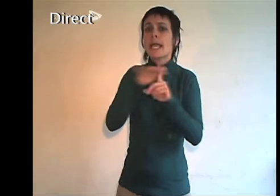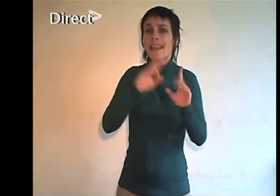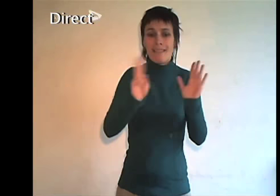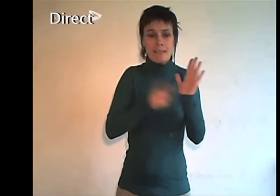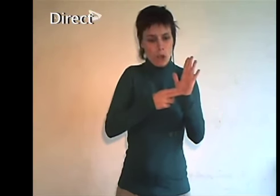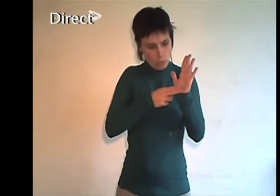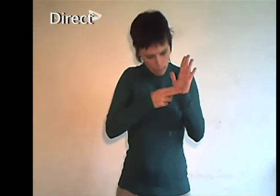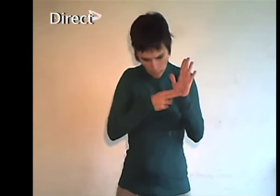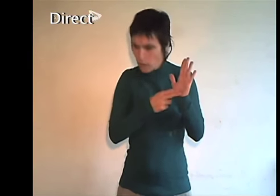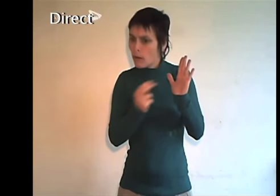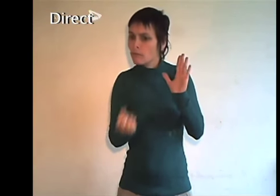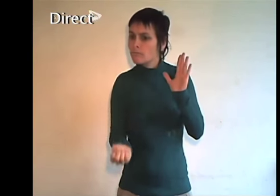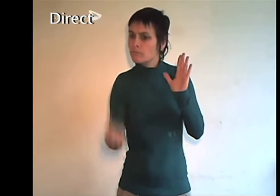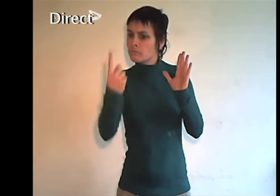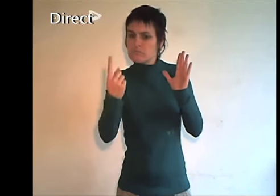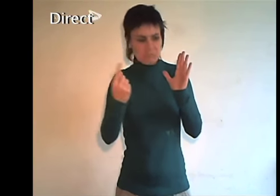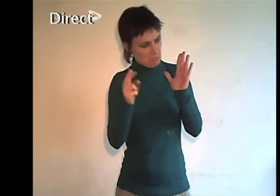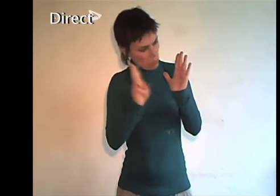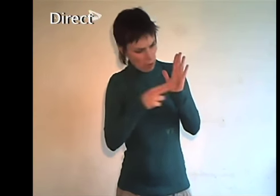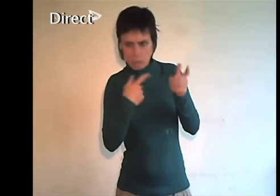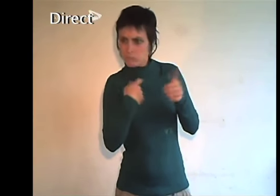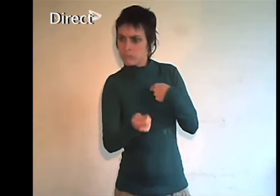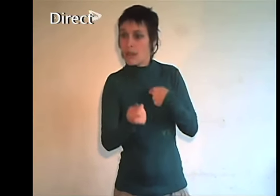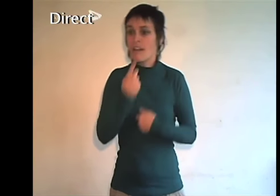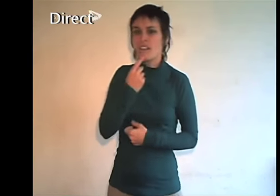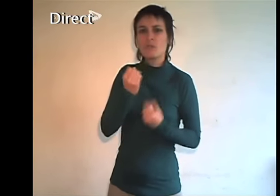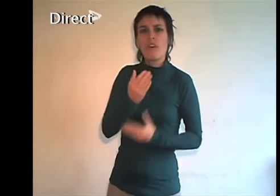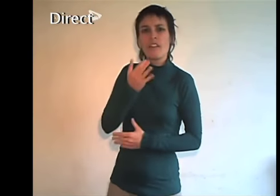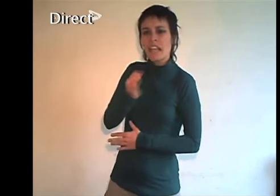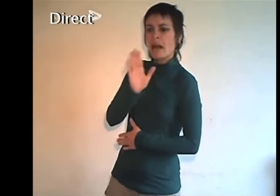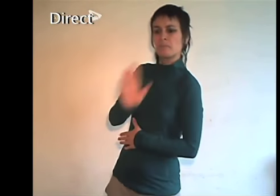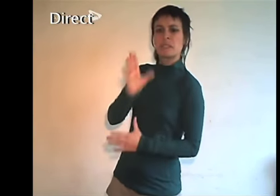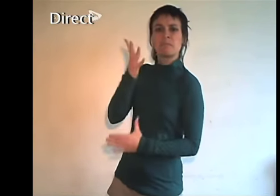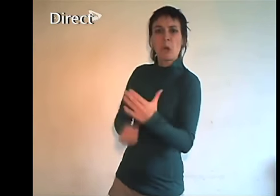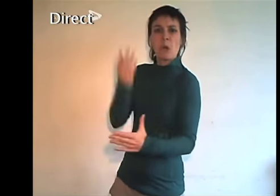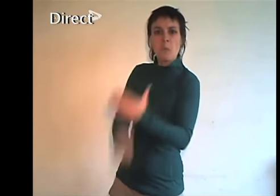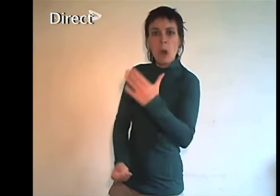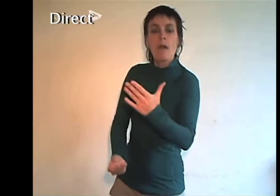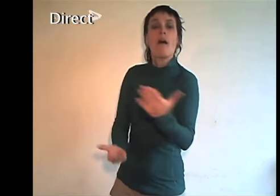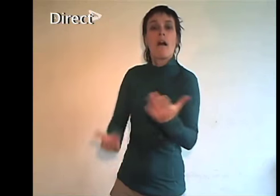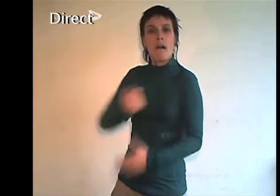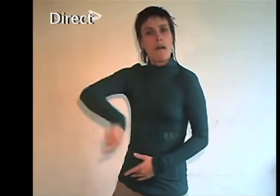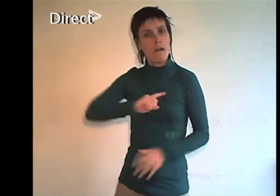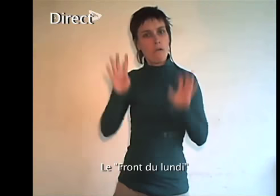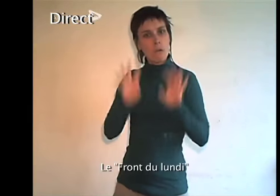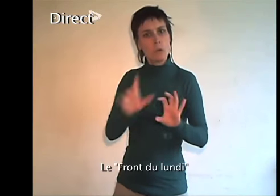la norme nous est présenté sous la forme du manque, de la carence, et nous aimons au Front du lundi trancher avec ce genre de